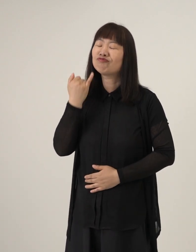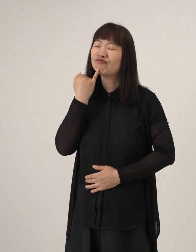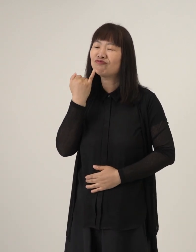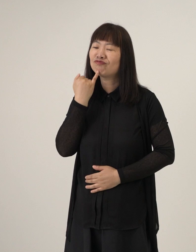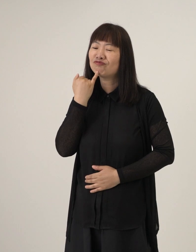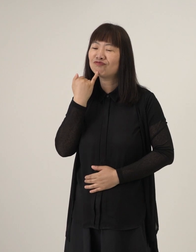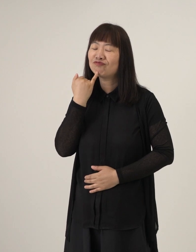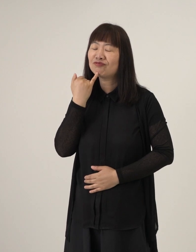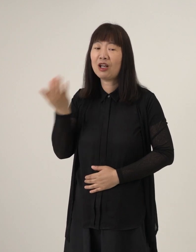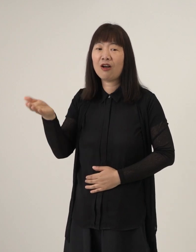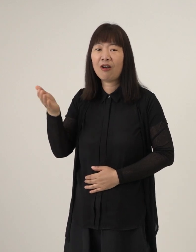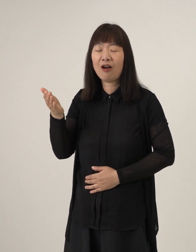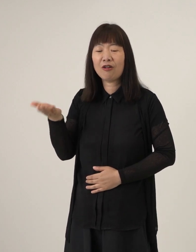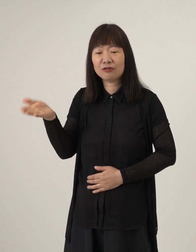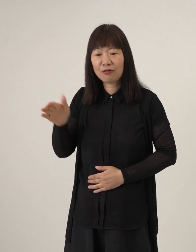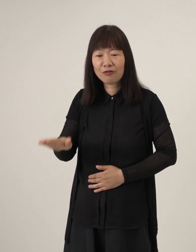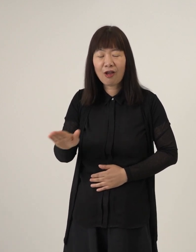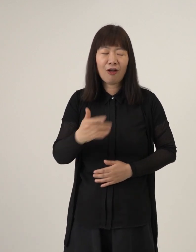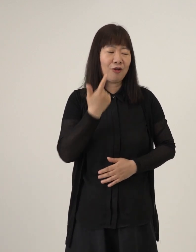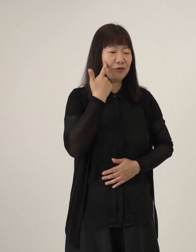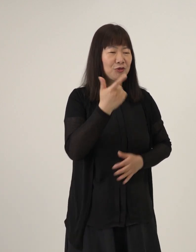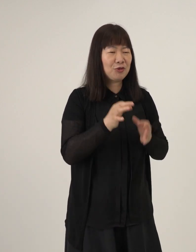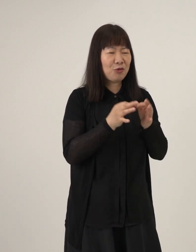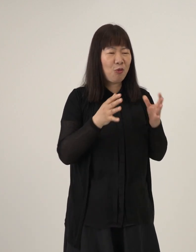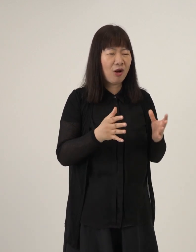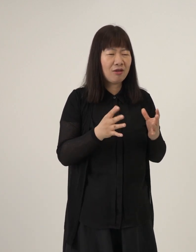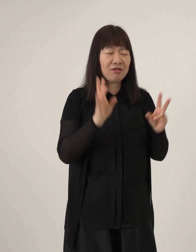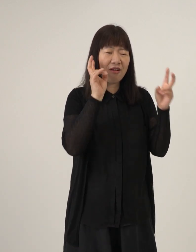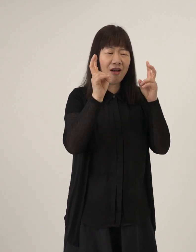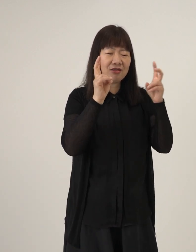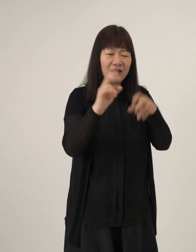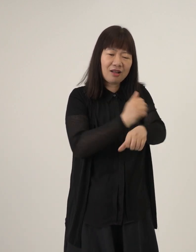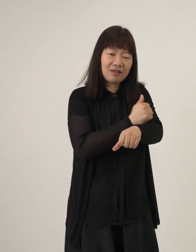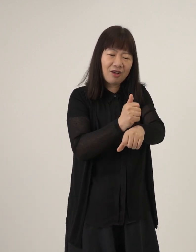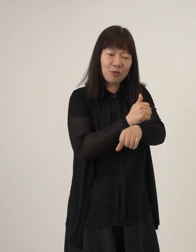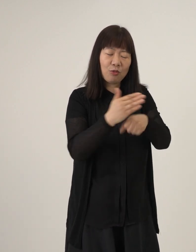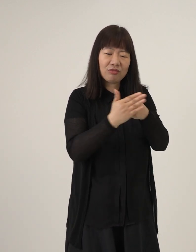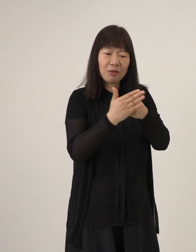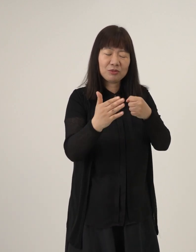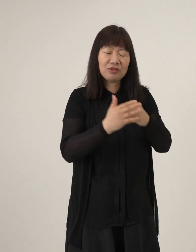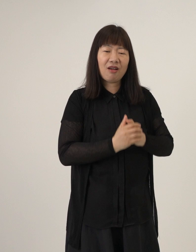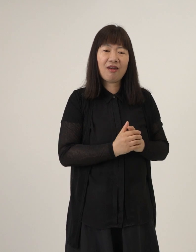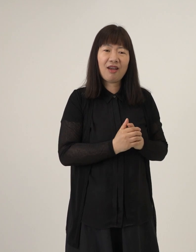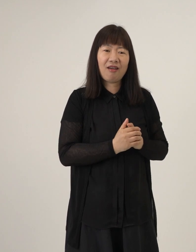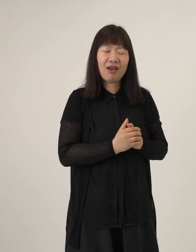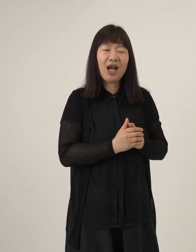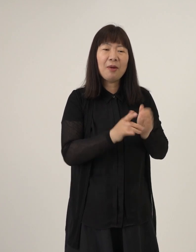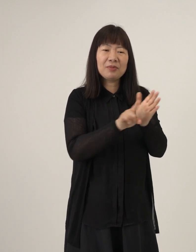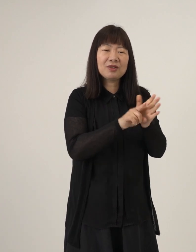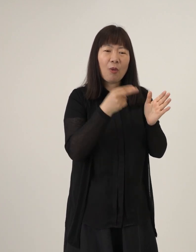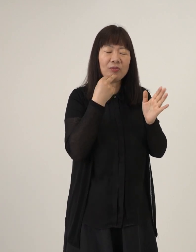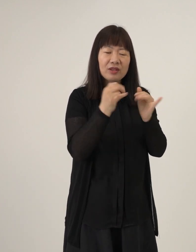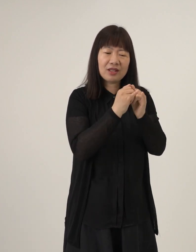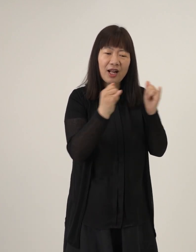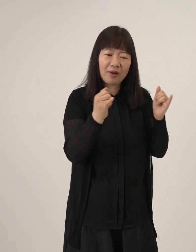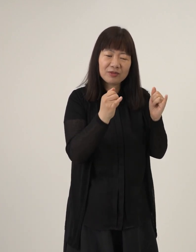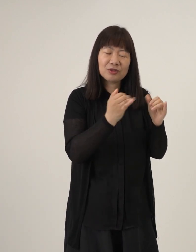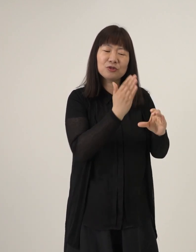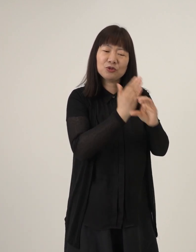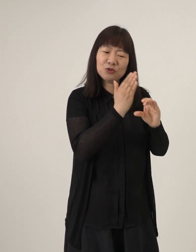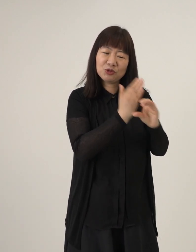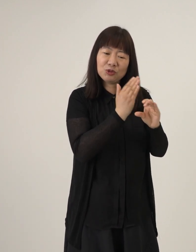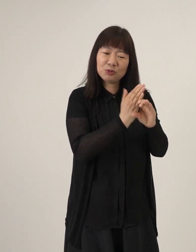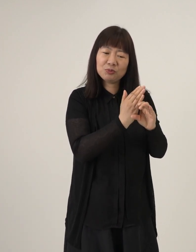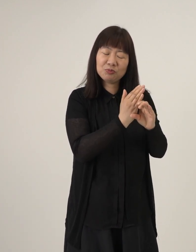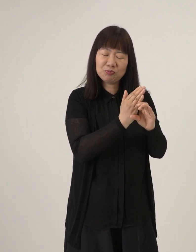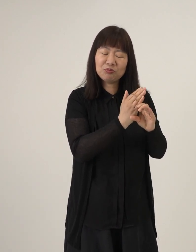그리고 6일은 어쩔 수 없이 일터에 던져져서 세상의 질서와 힘의 논리에